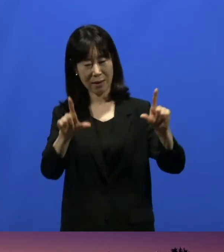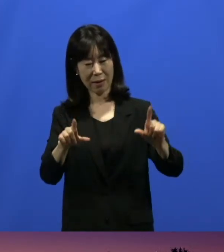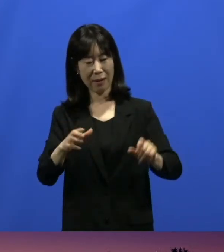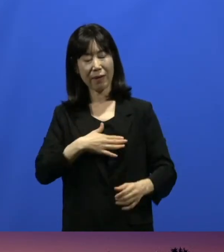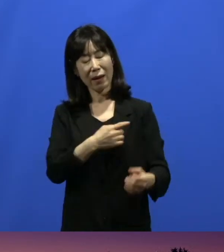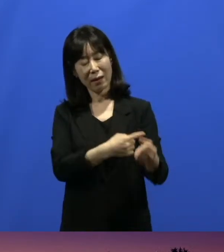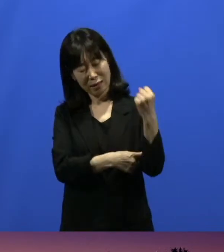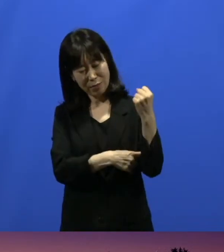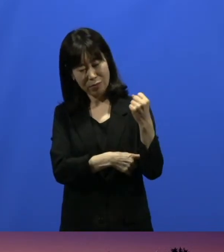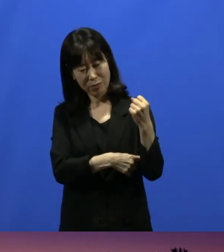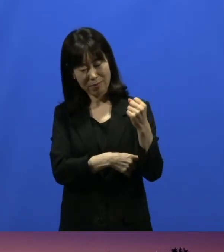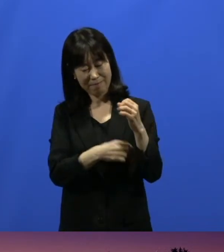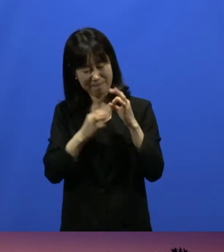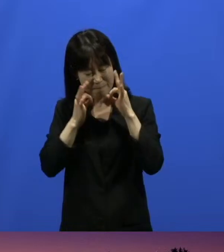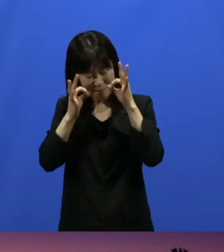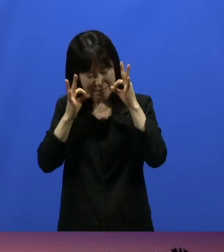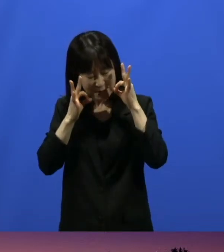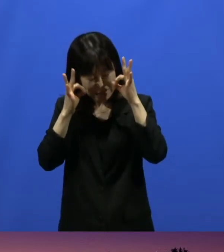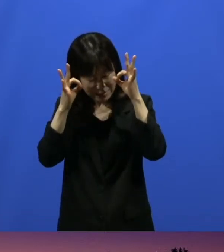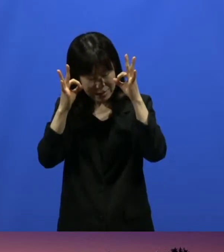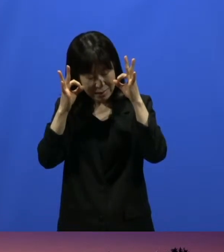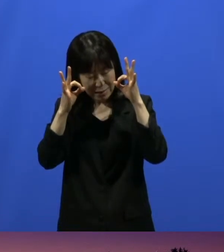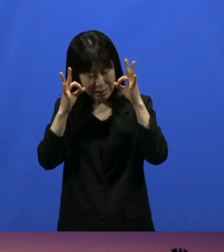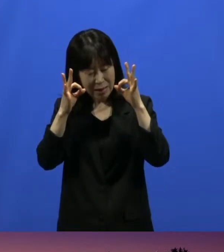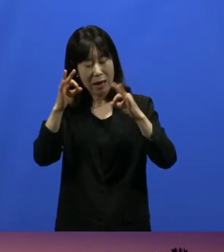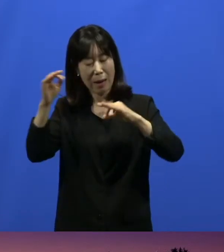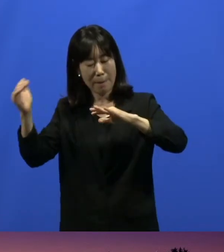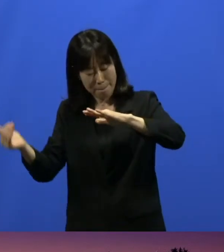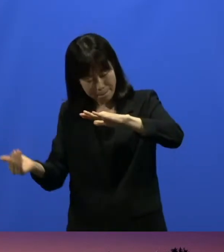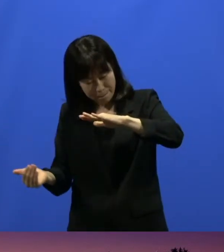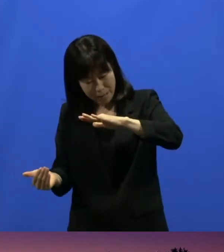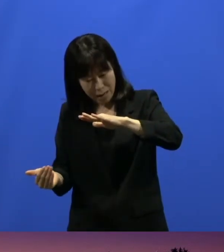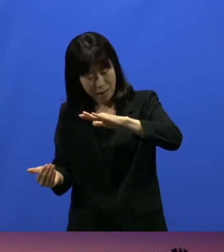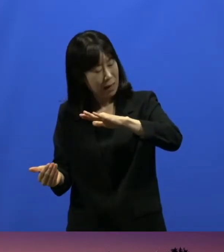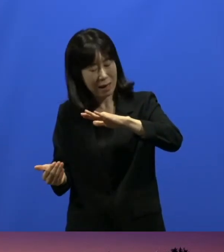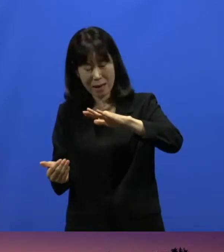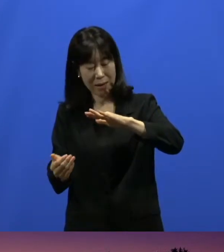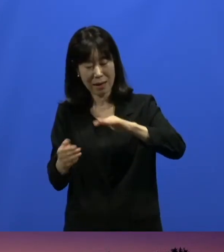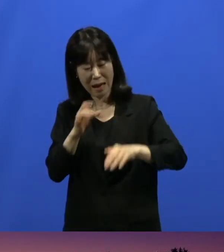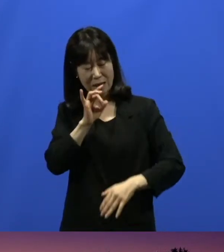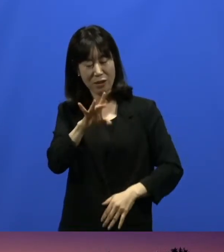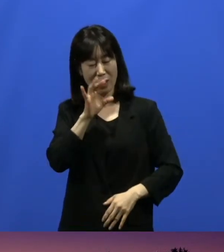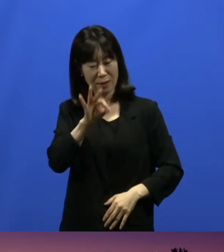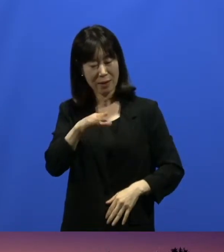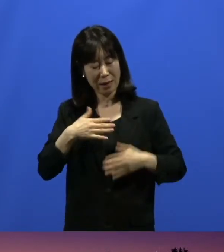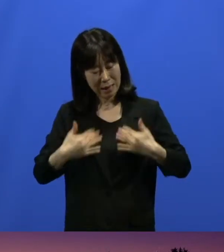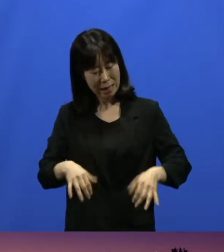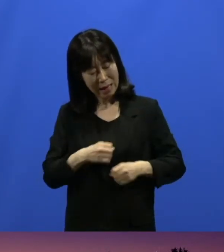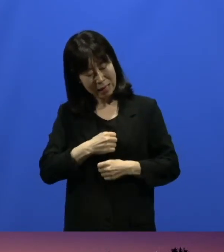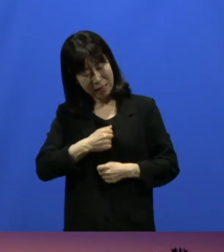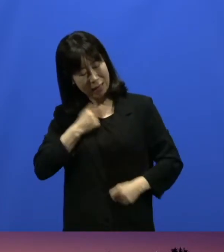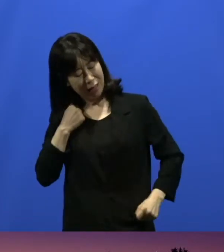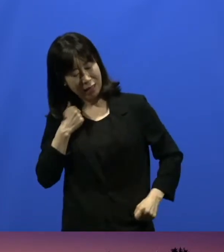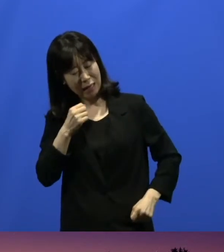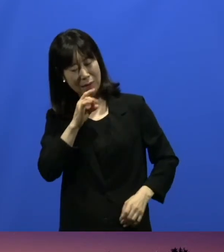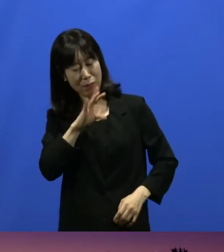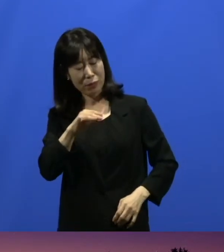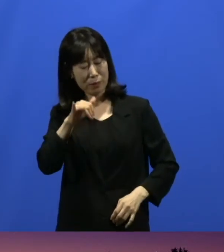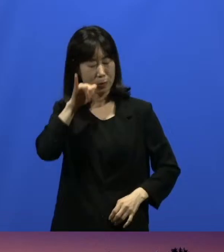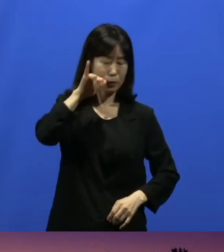힘으로 악착같이 무언가를 이뤄내려고 하지만 탈진하고 소진하고 그냥